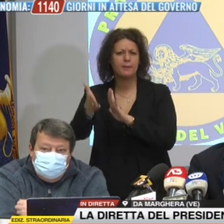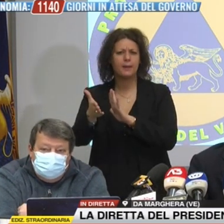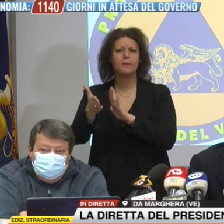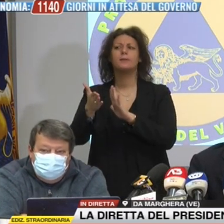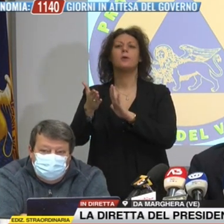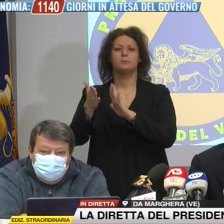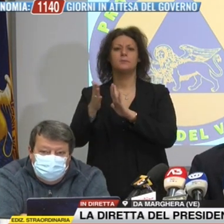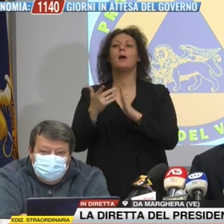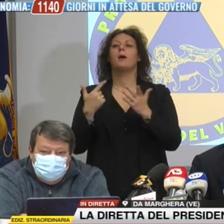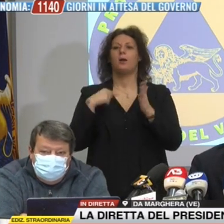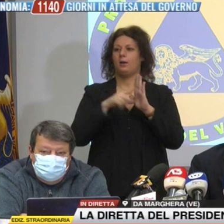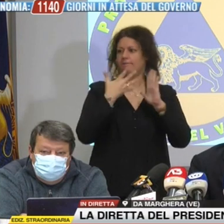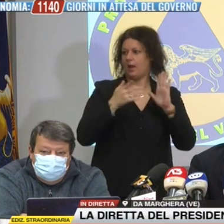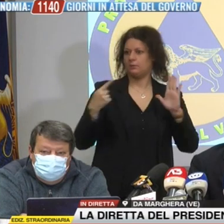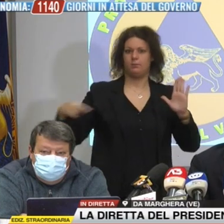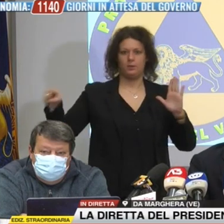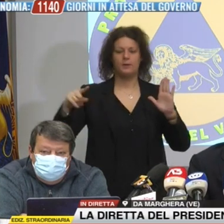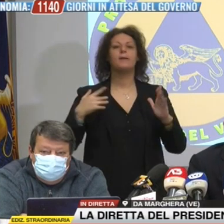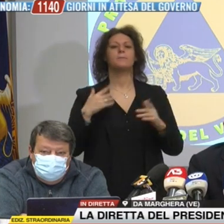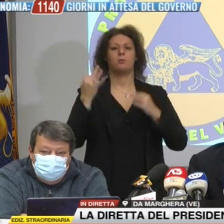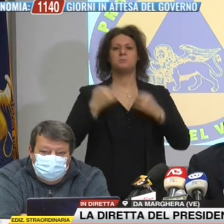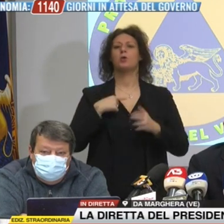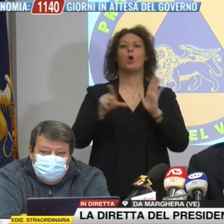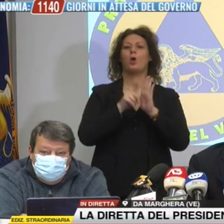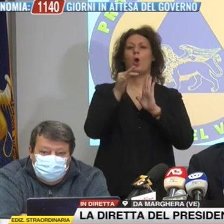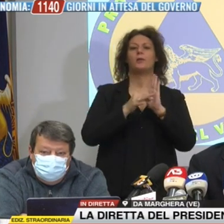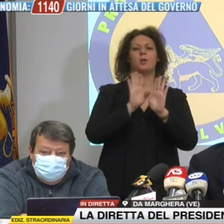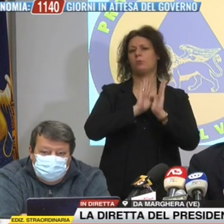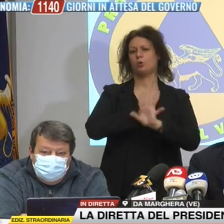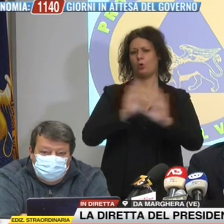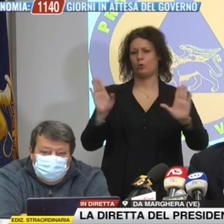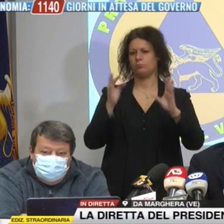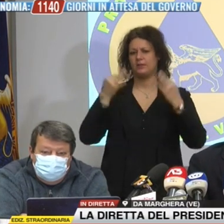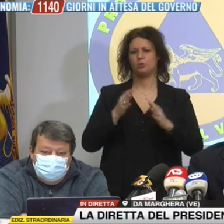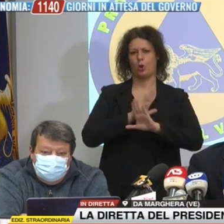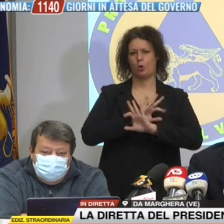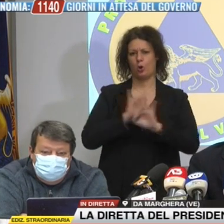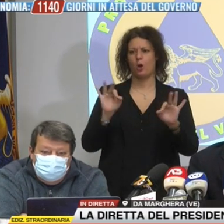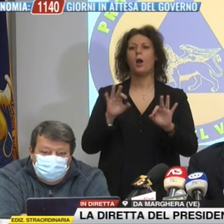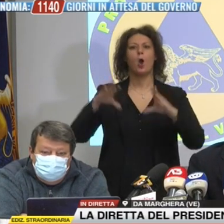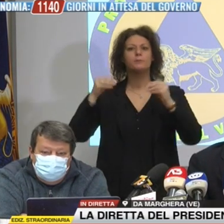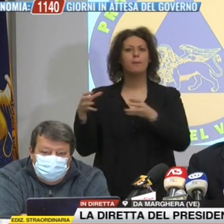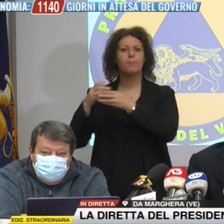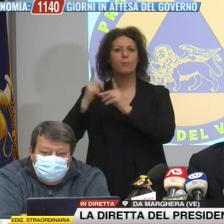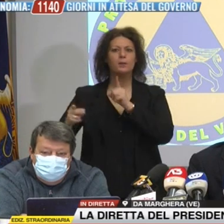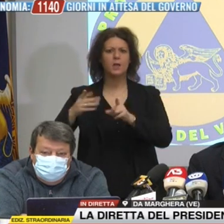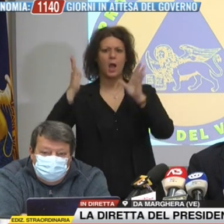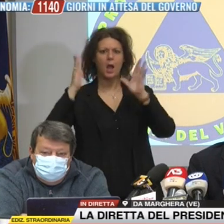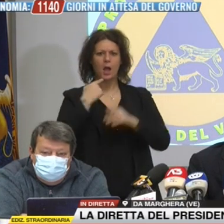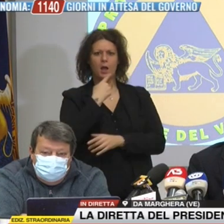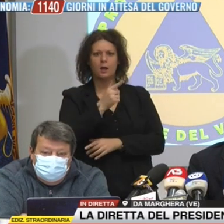fai, ti dicono che comunque si infettano. La verità è che il cittadino deve evitare gli